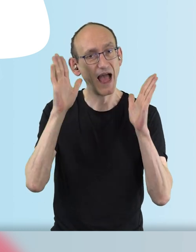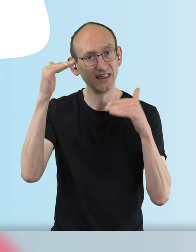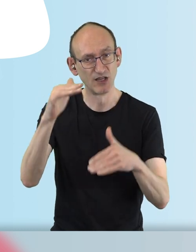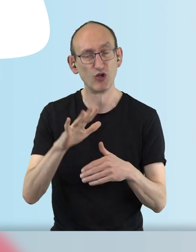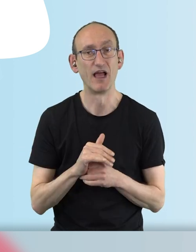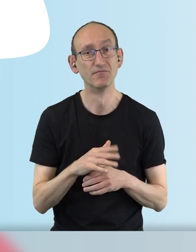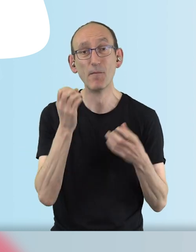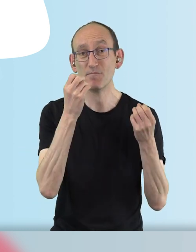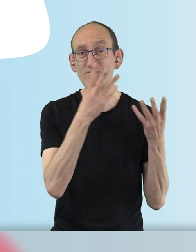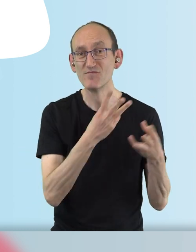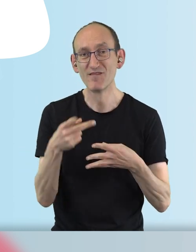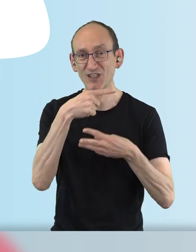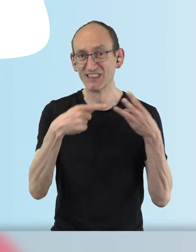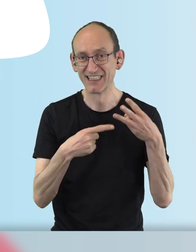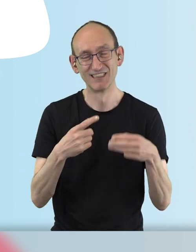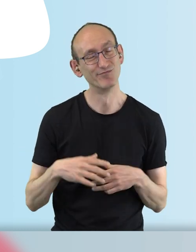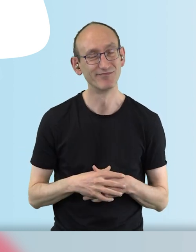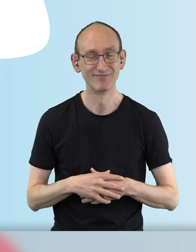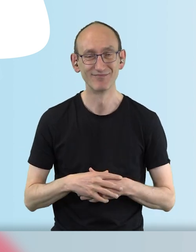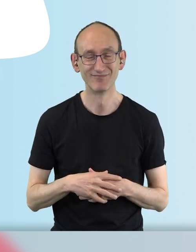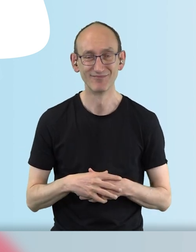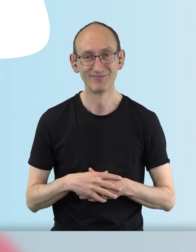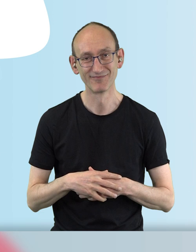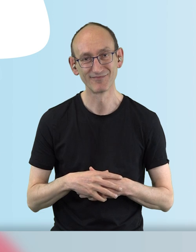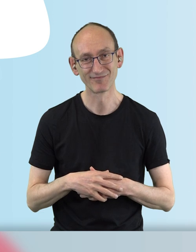vulnerables. Bienvenidos a los tres.